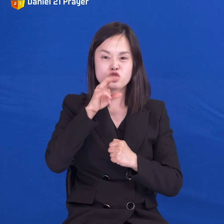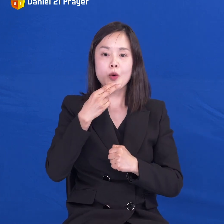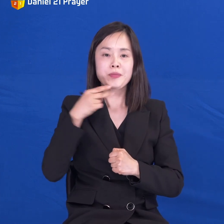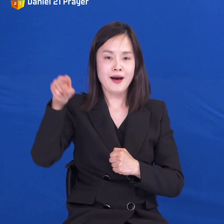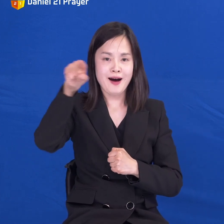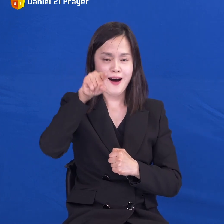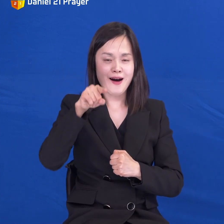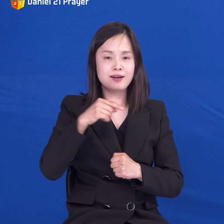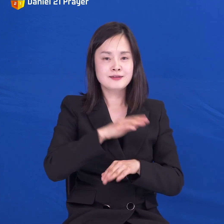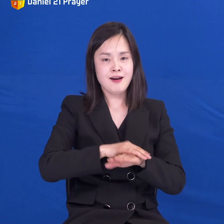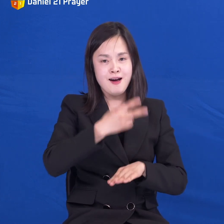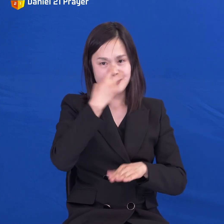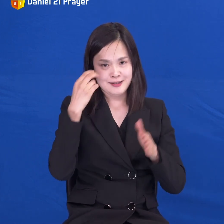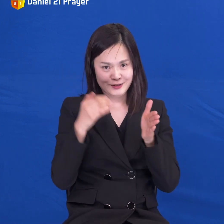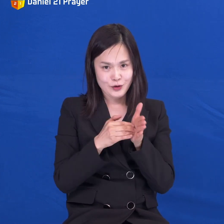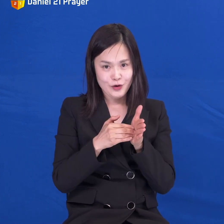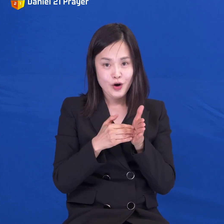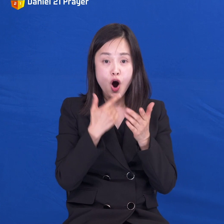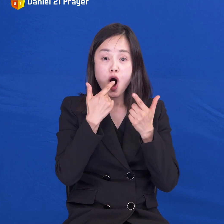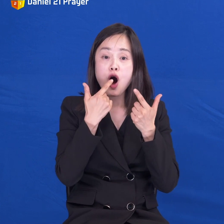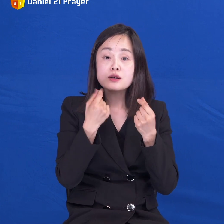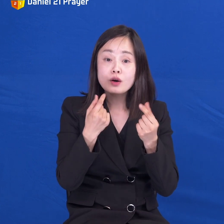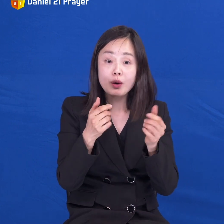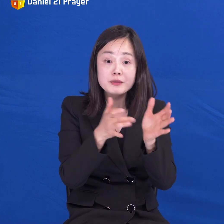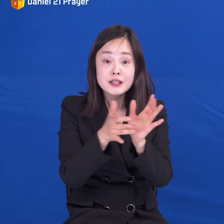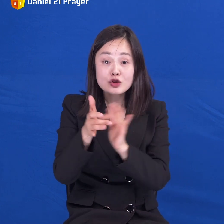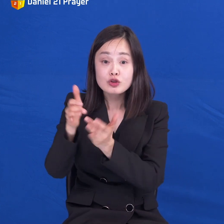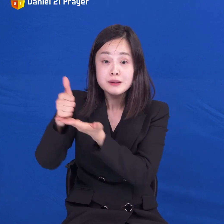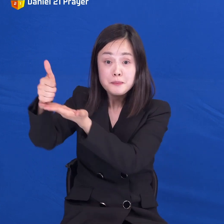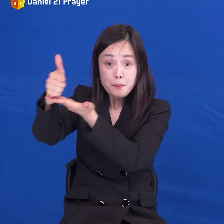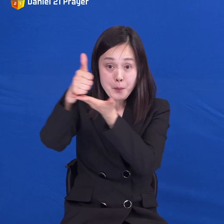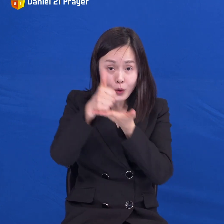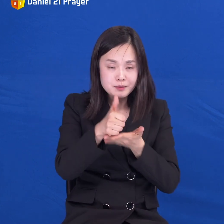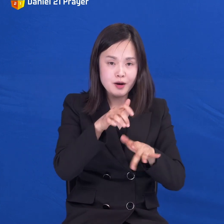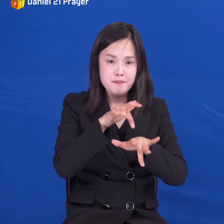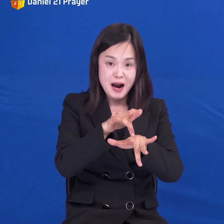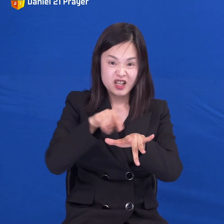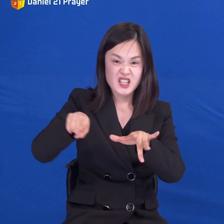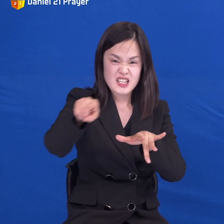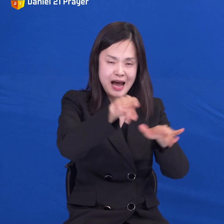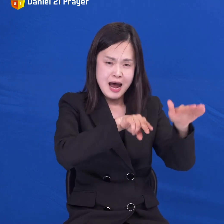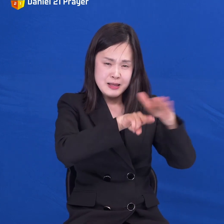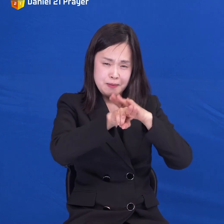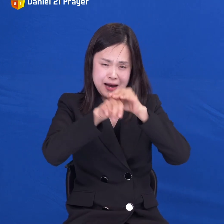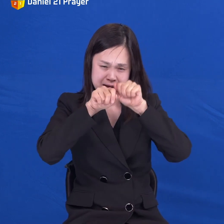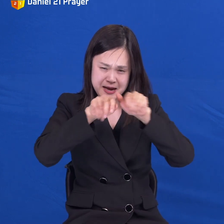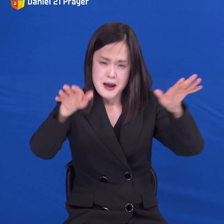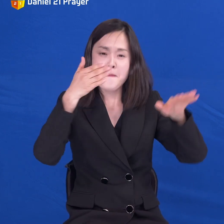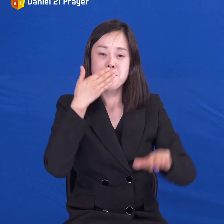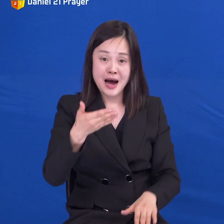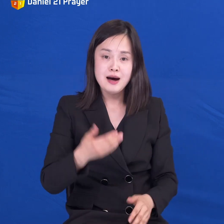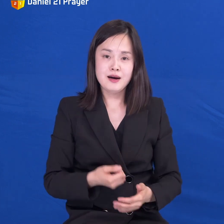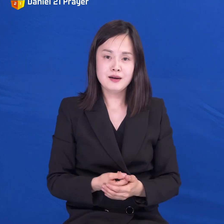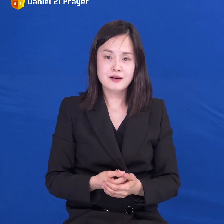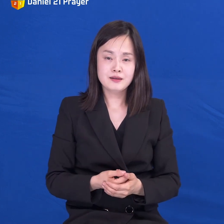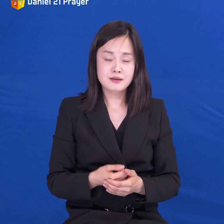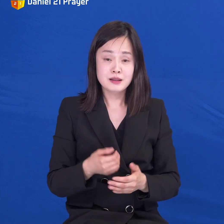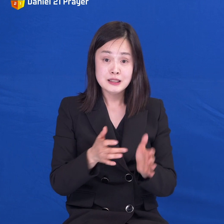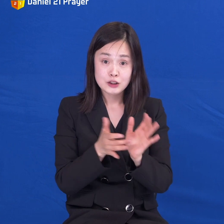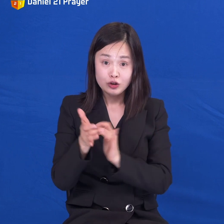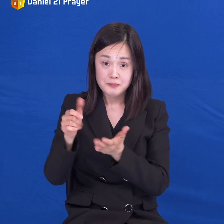사라지듯이 예수님이 오시면 악한 영이 싹 떠납니다. 예수 믿은 사람 손드세요 하니까 그 아침에 104명이 손드는